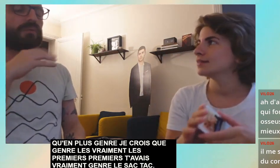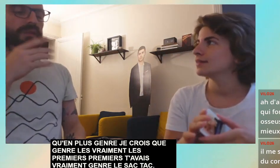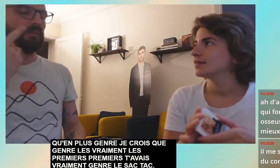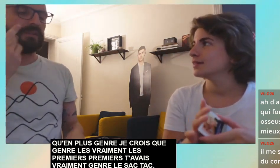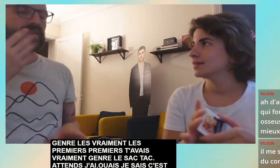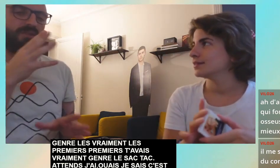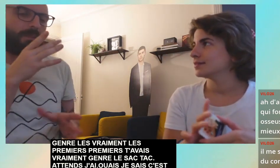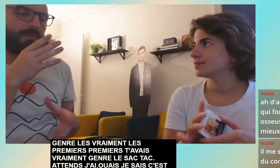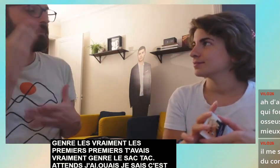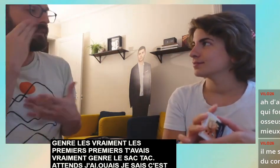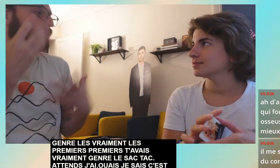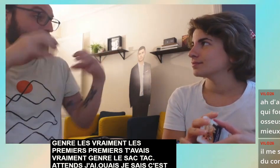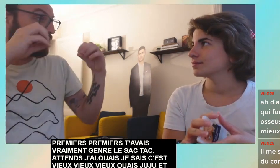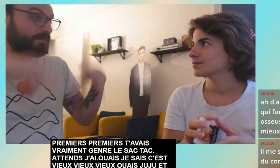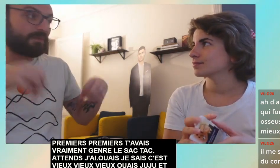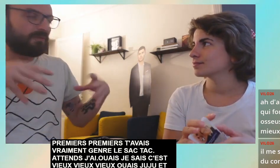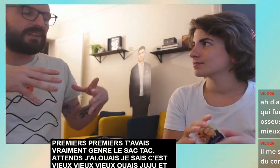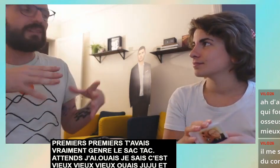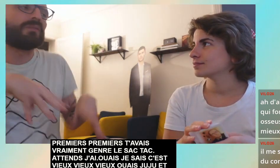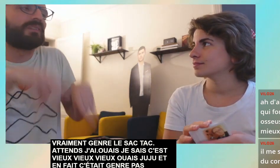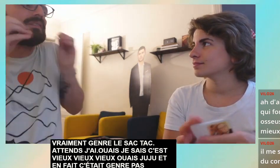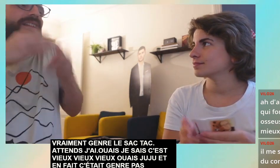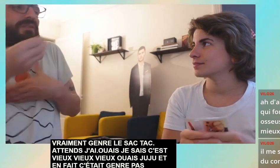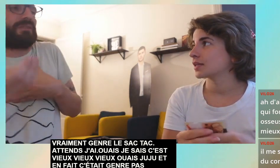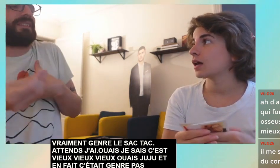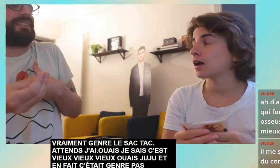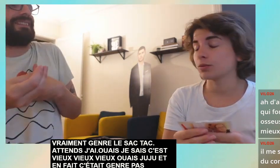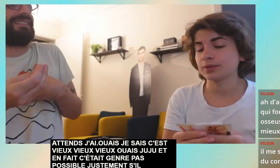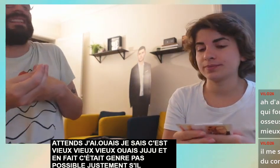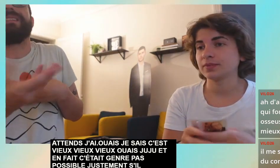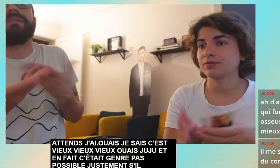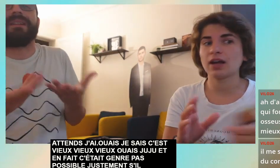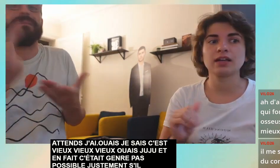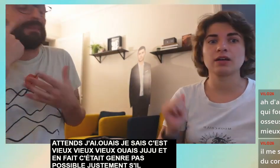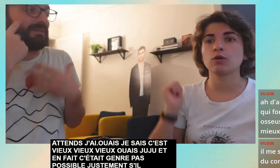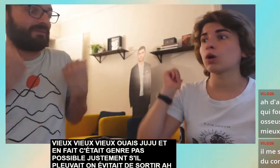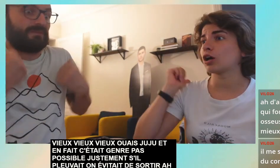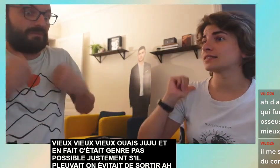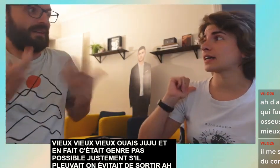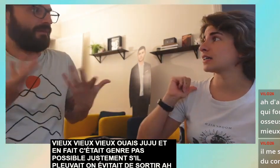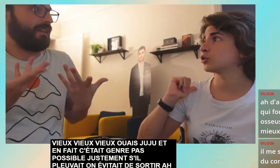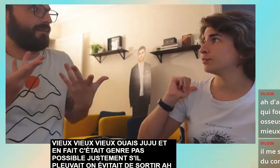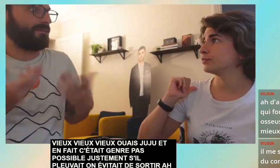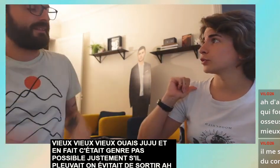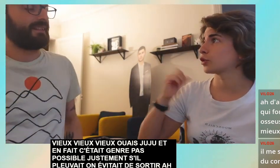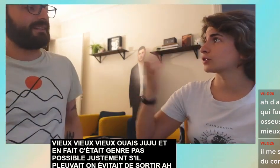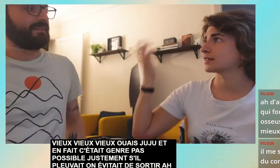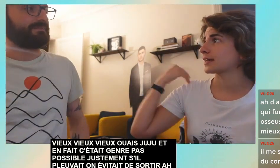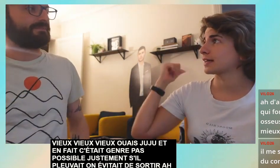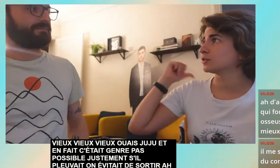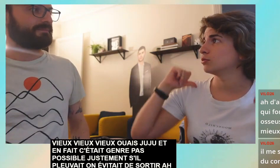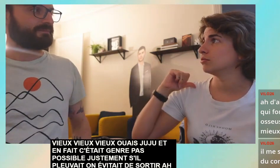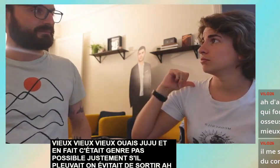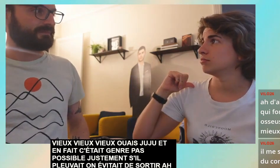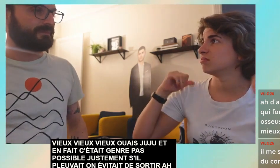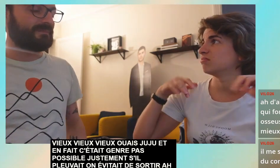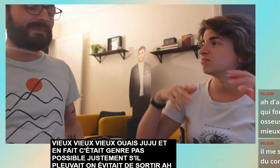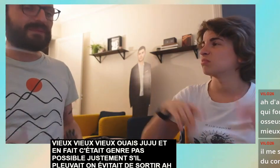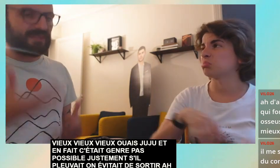Et en fait, c'était genre pas possible. Bah, justement, s'il pleuvait, on évitait de sortir. Ah oui. Il Voilà. fallait Parce que- voir un sac à voilà. dos. Dans un sac à dos. Mais je sais